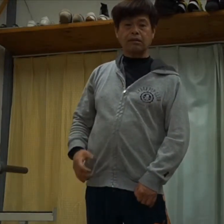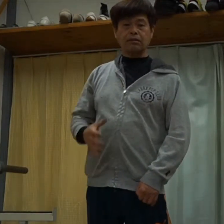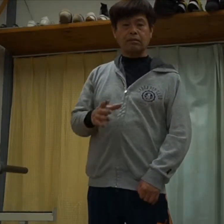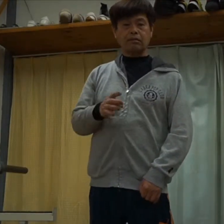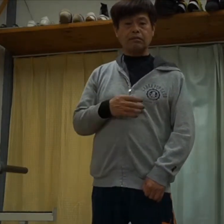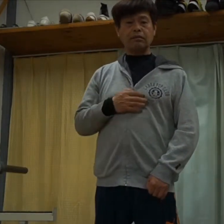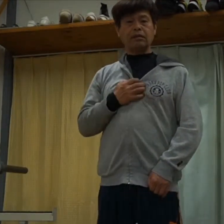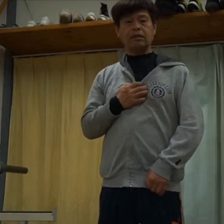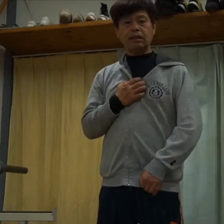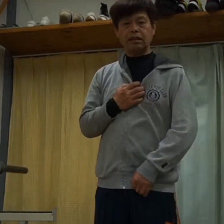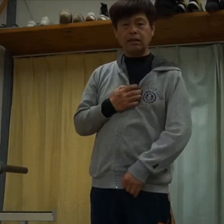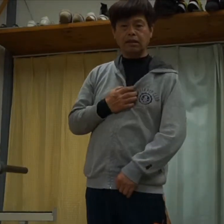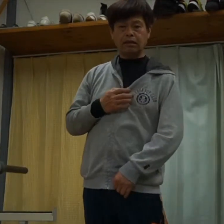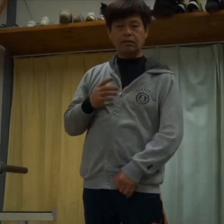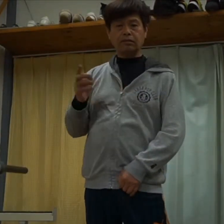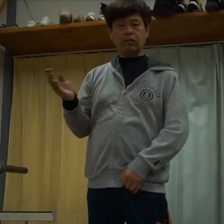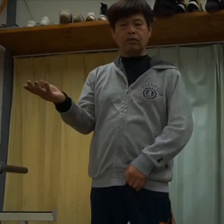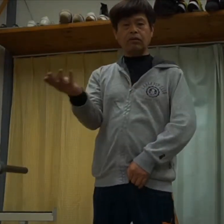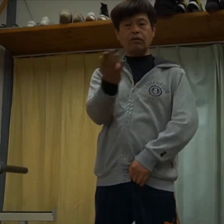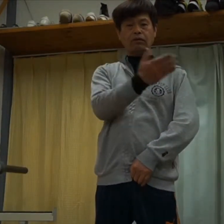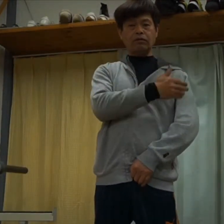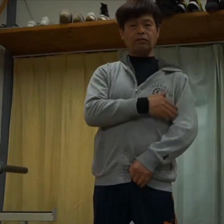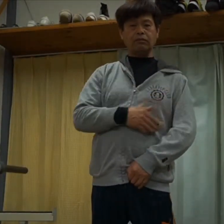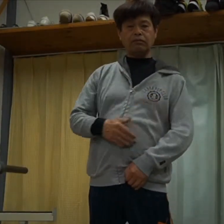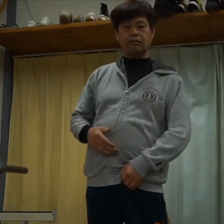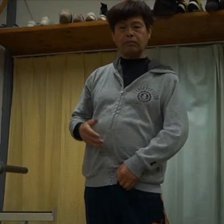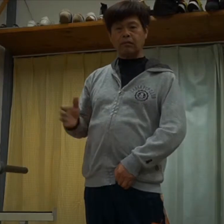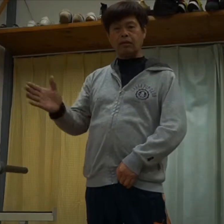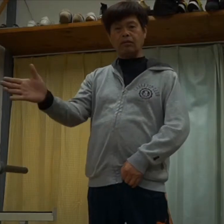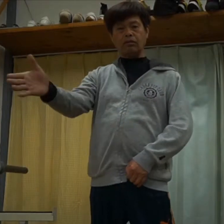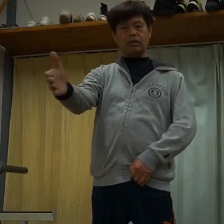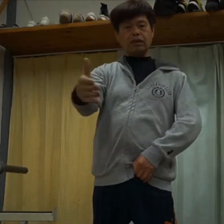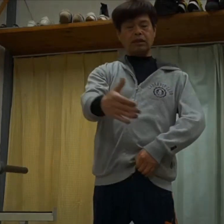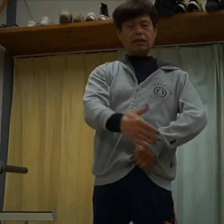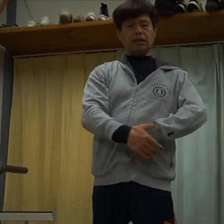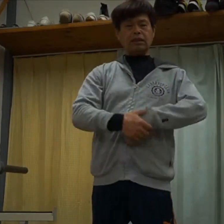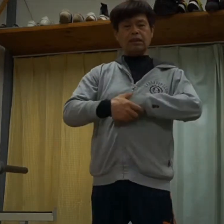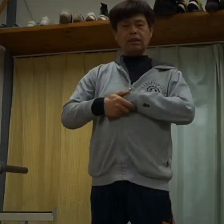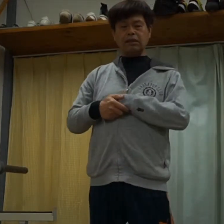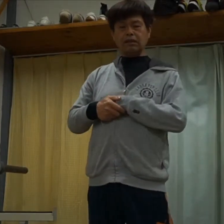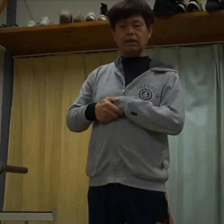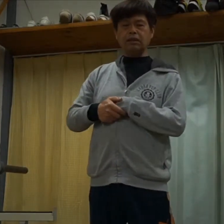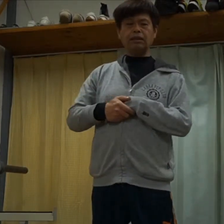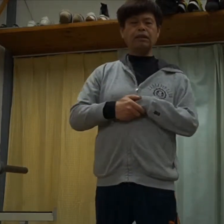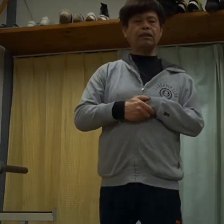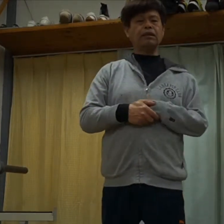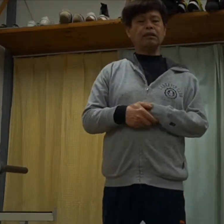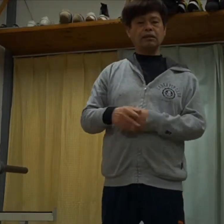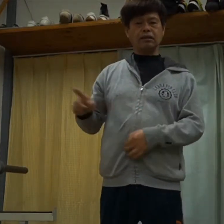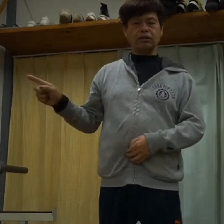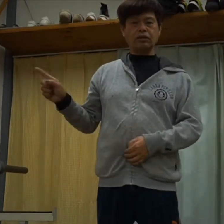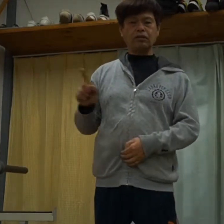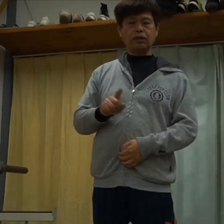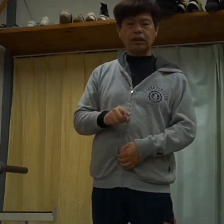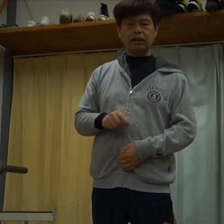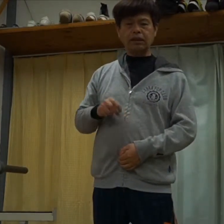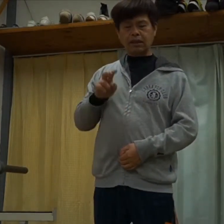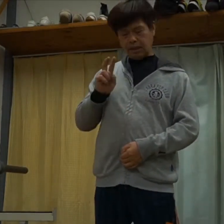不安になるとってを2位一緒に